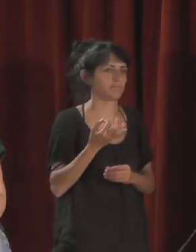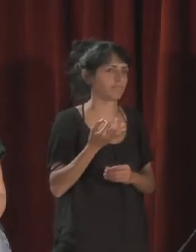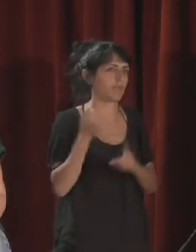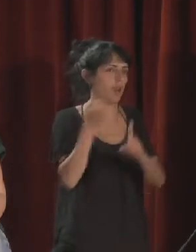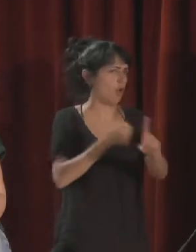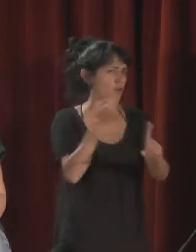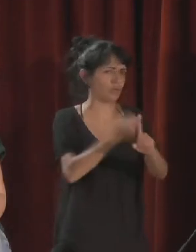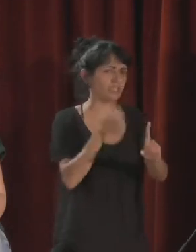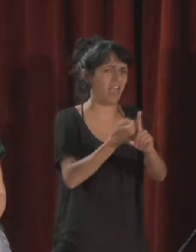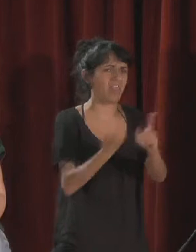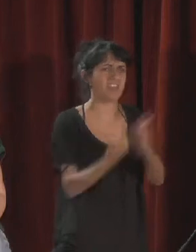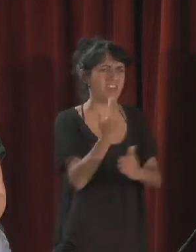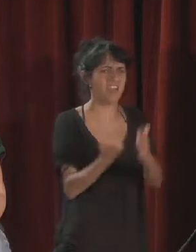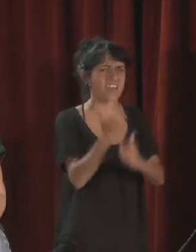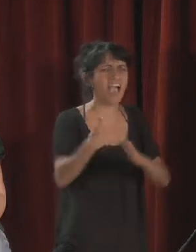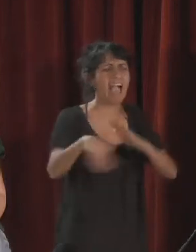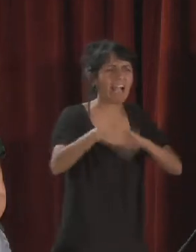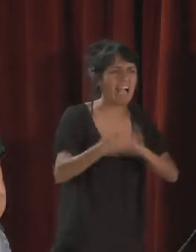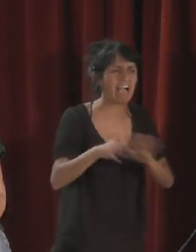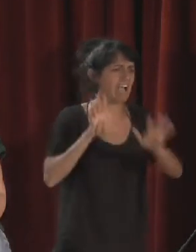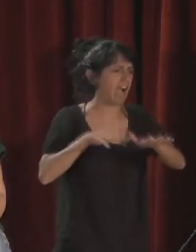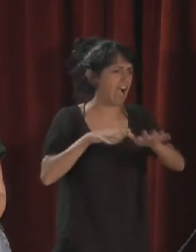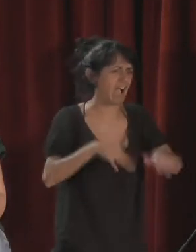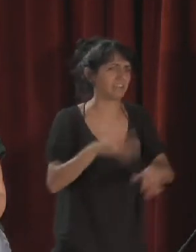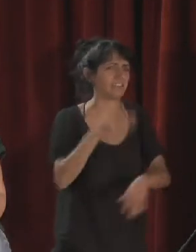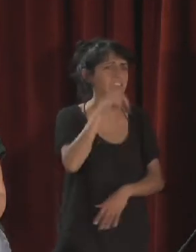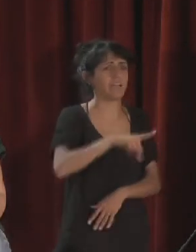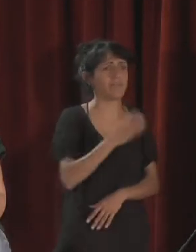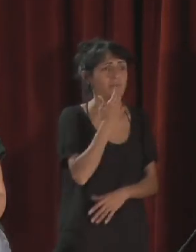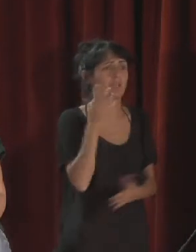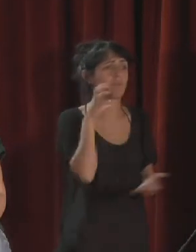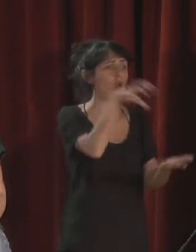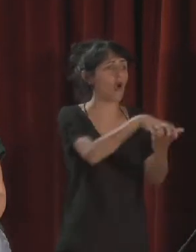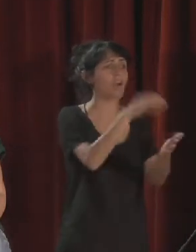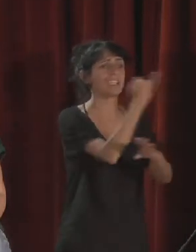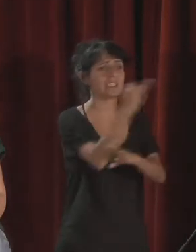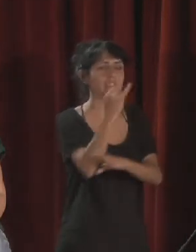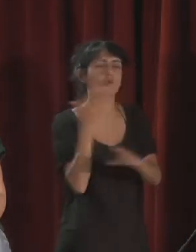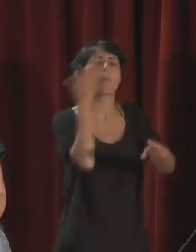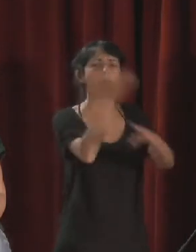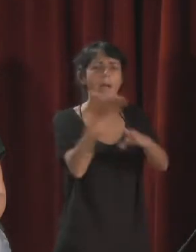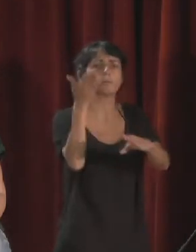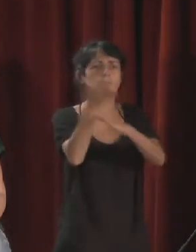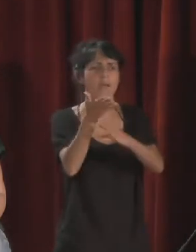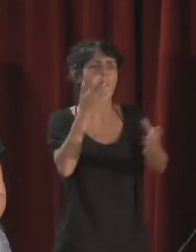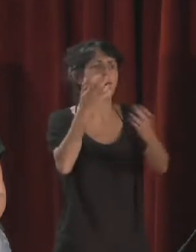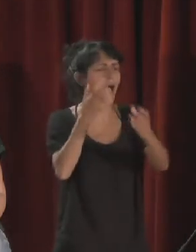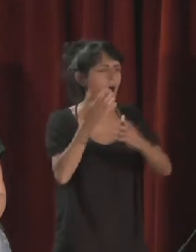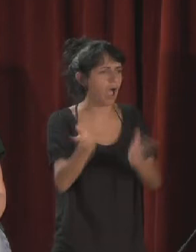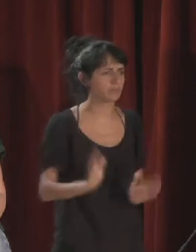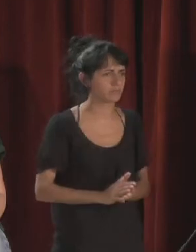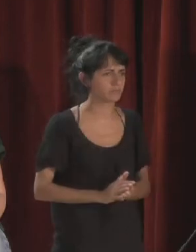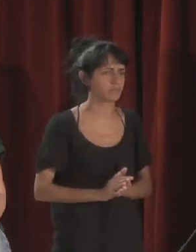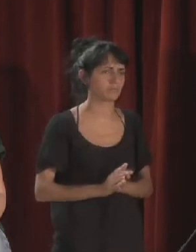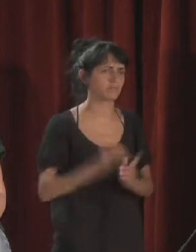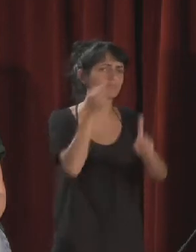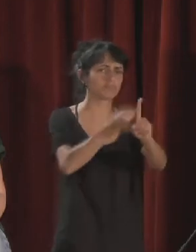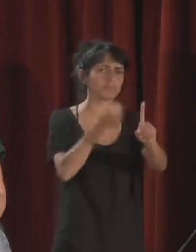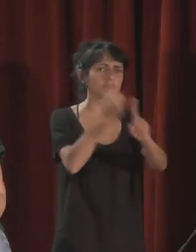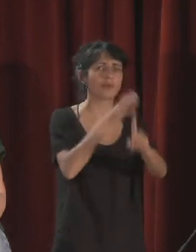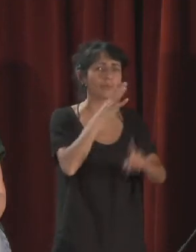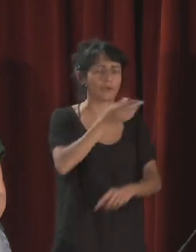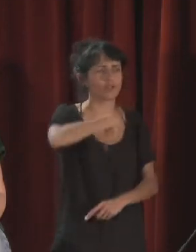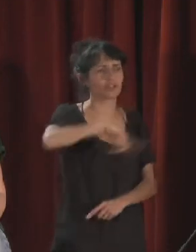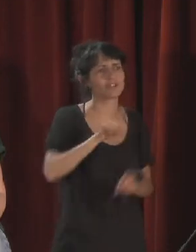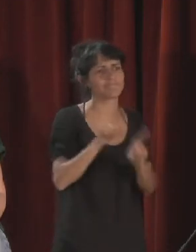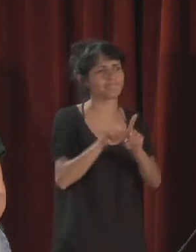cada día e nos rebelamos nas rúas e nos rebelamos tamén nas institucións. Esa é evidentemente, a nosa obriga.